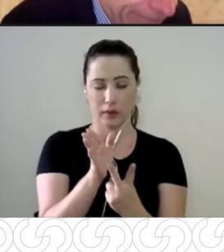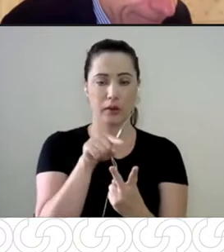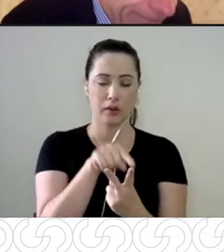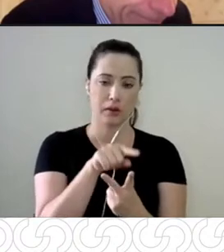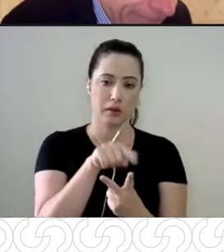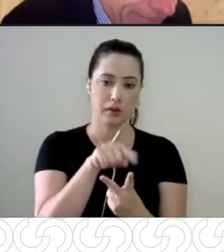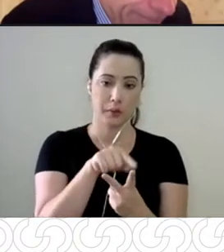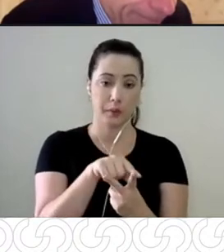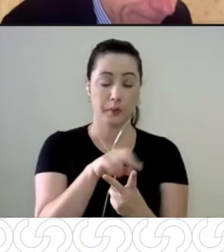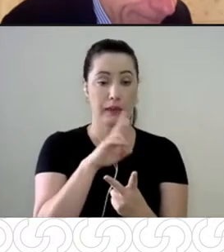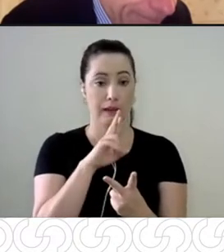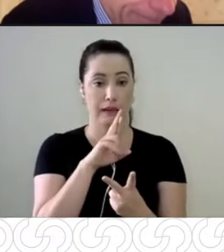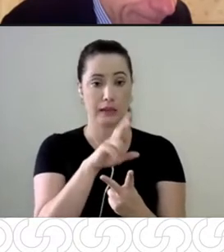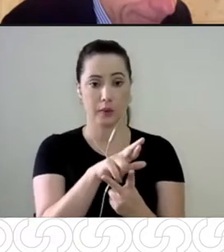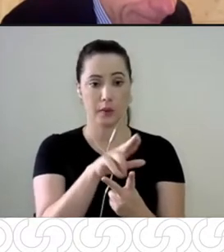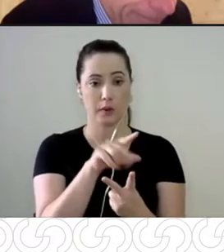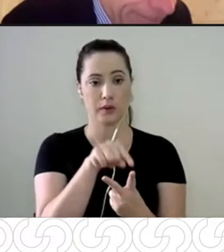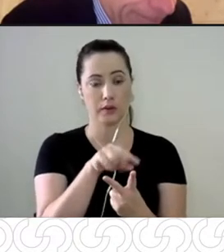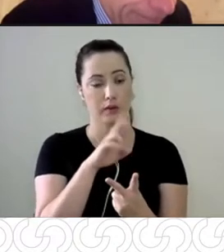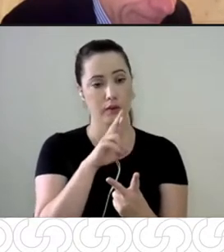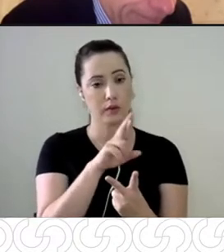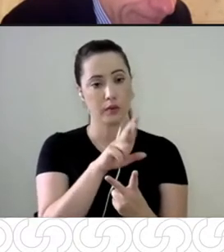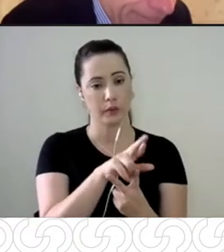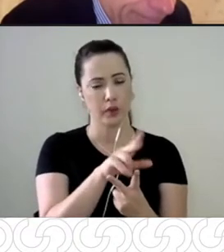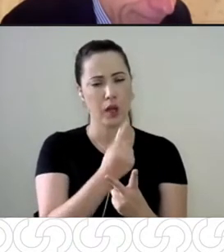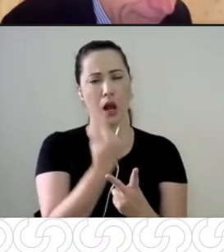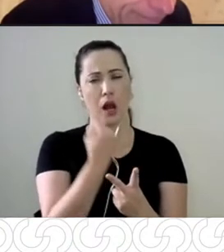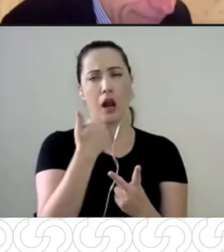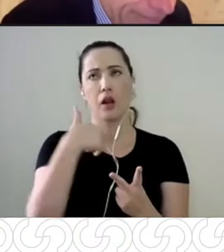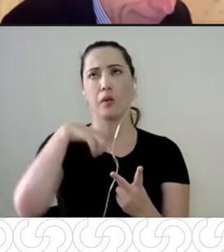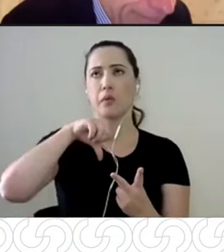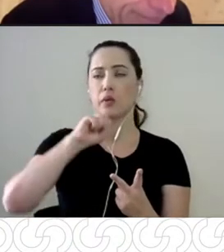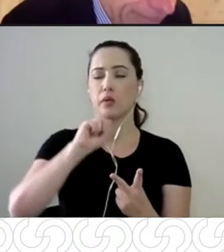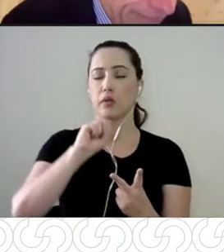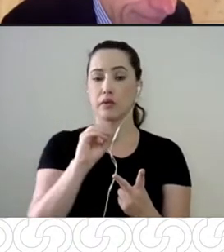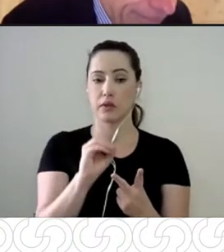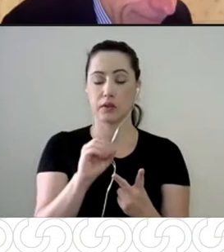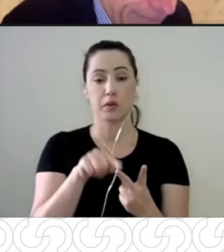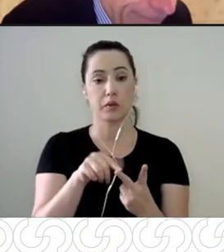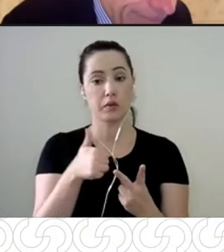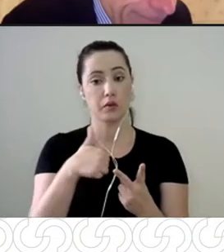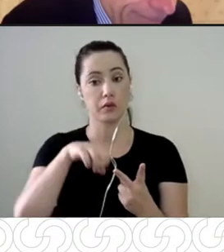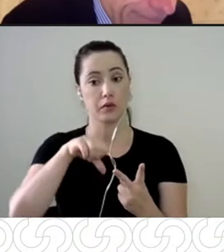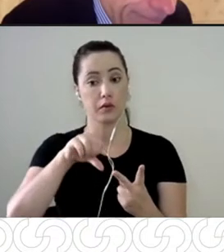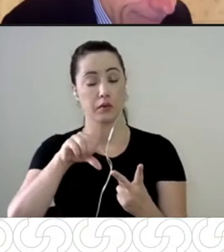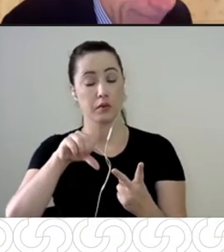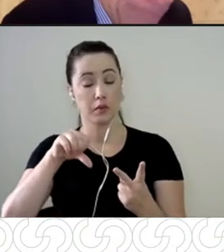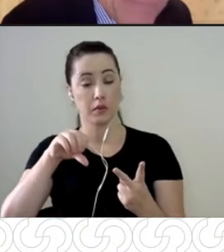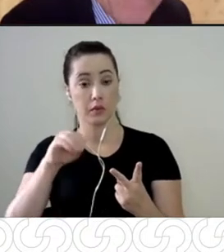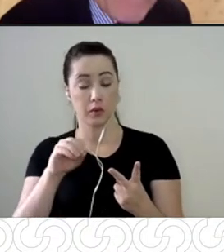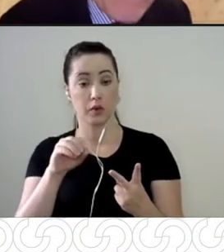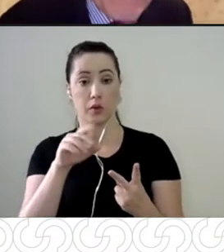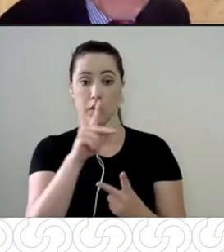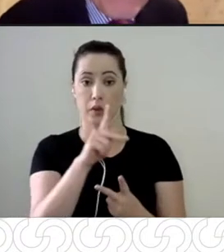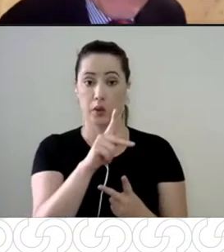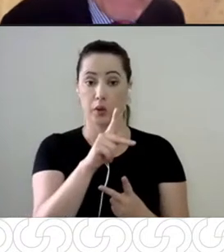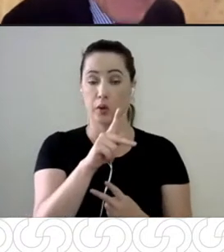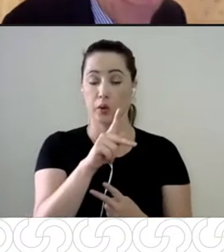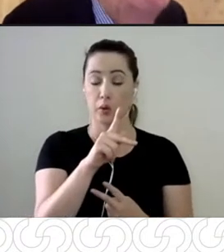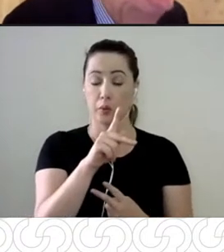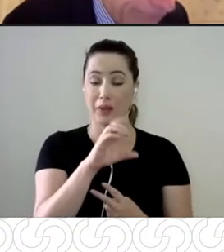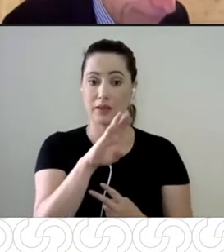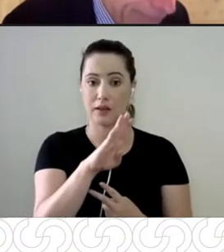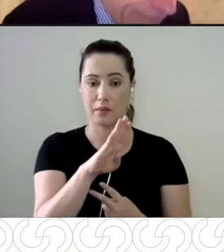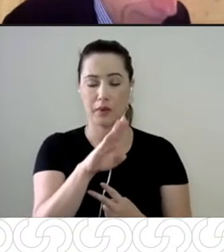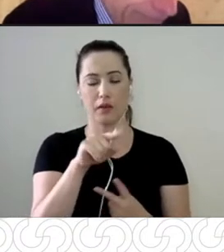a resposta, né, lá nos anos 80, 90, do PCB se transformar em PPS, era uma resposta necessária. Ela